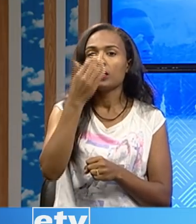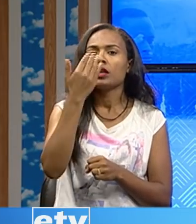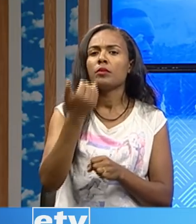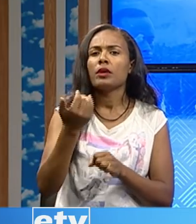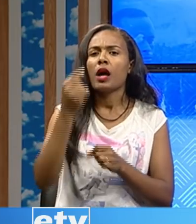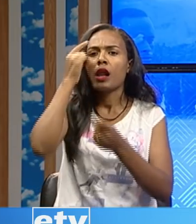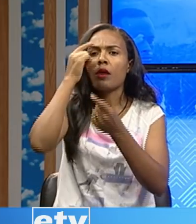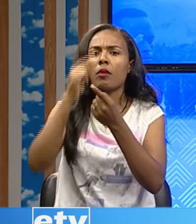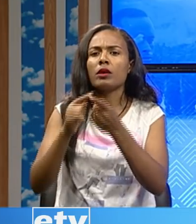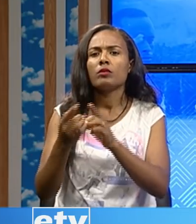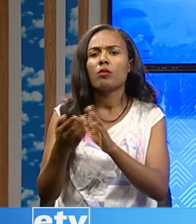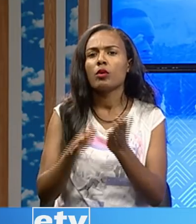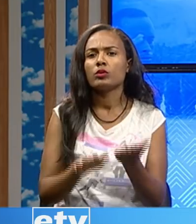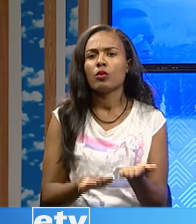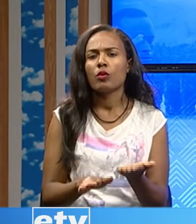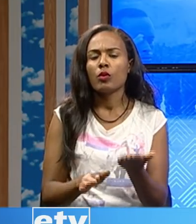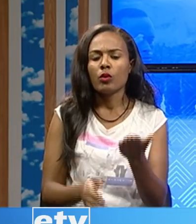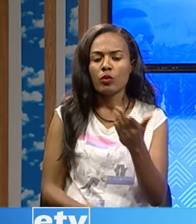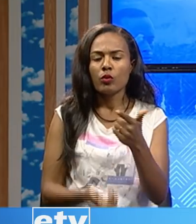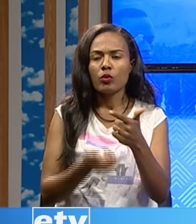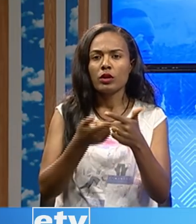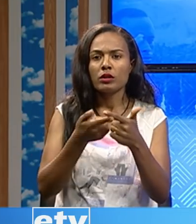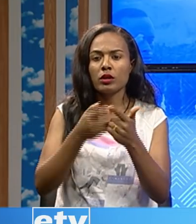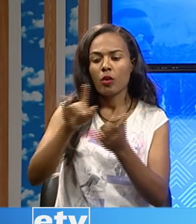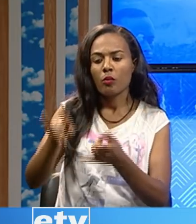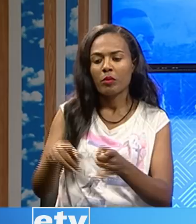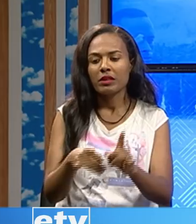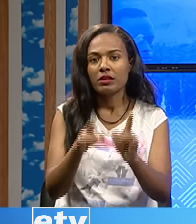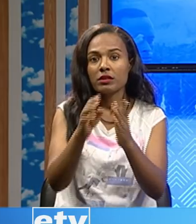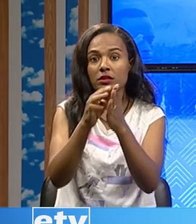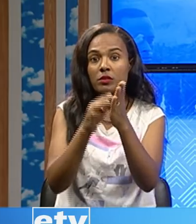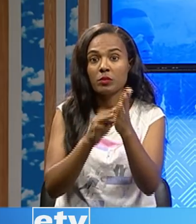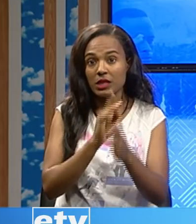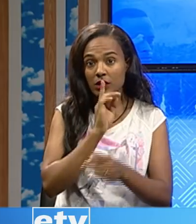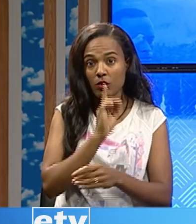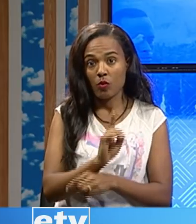የሚሞተው ሄው ሰው የሚከፍለው ሁለተኛው ሜተድ ነው ዲሲፕሊን ነው